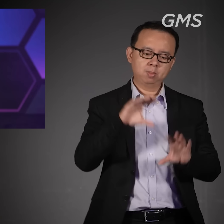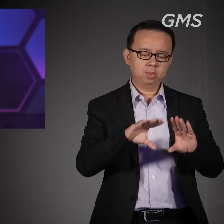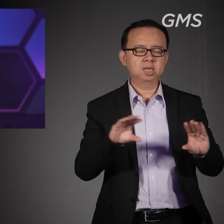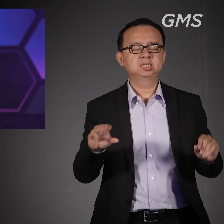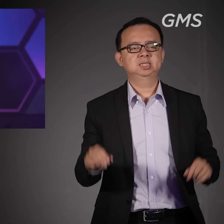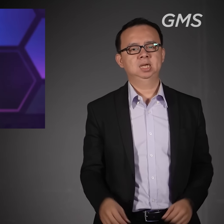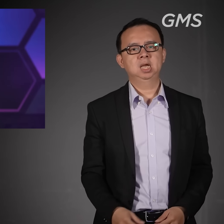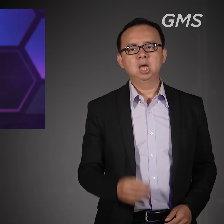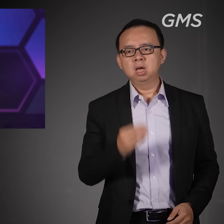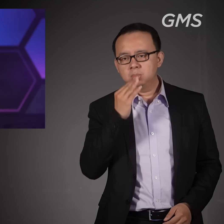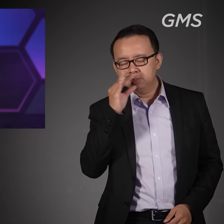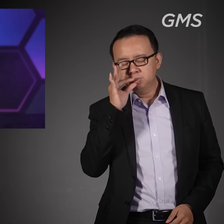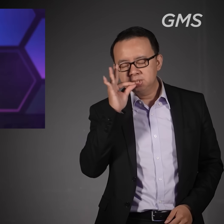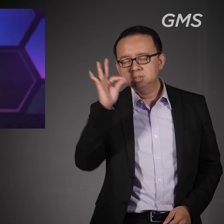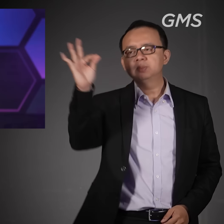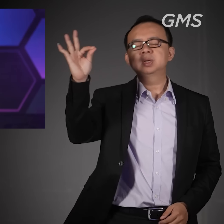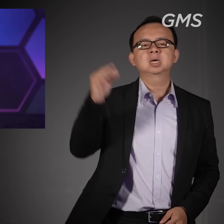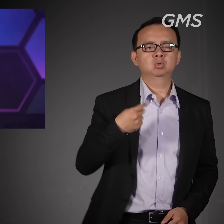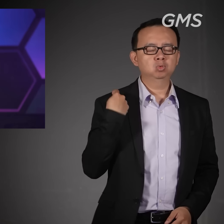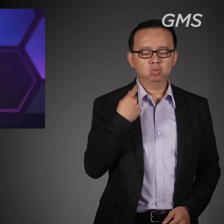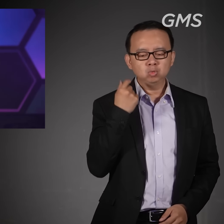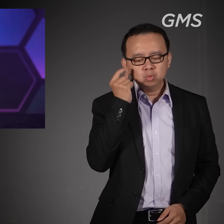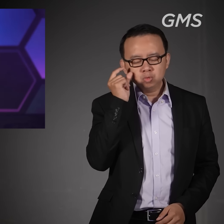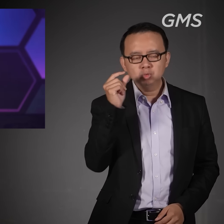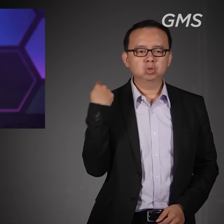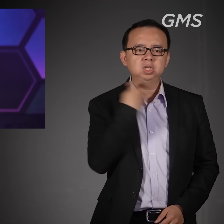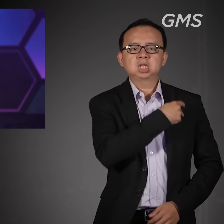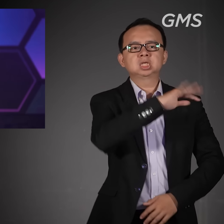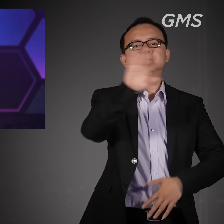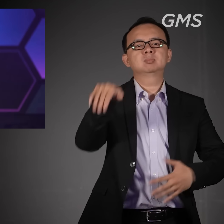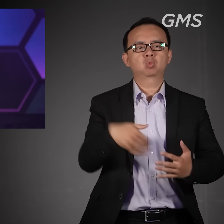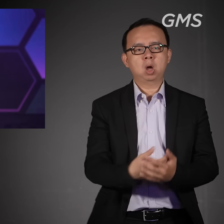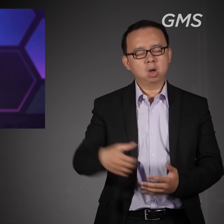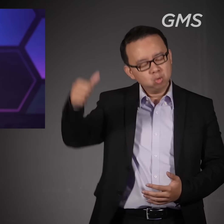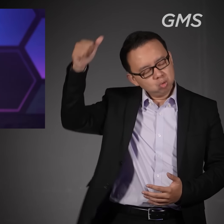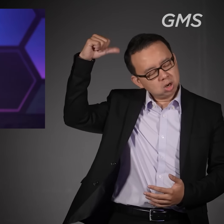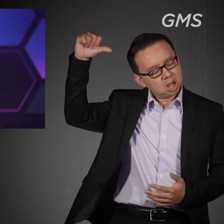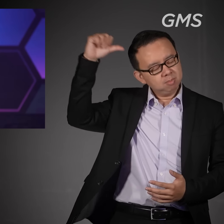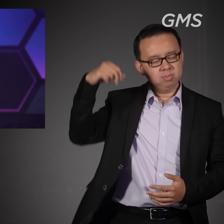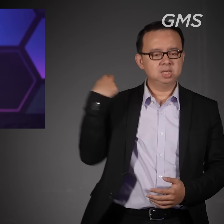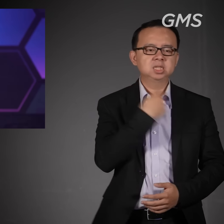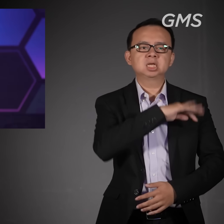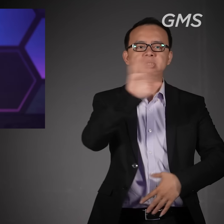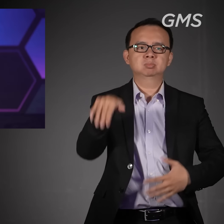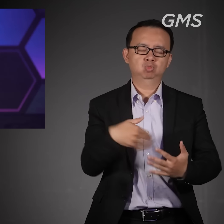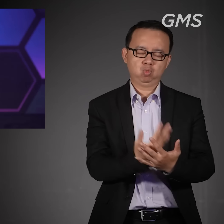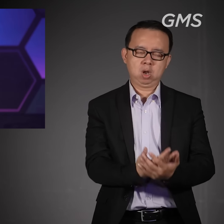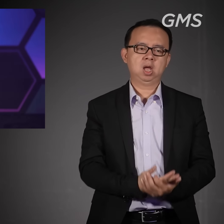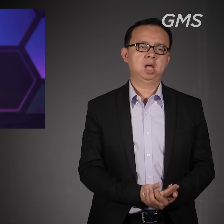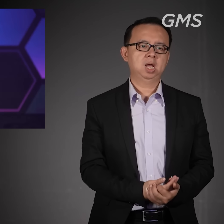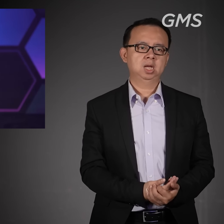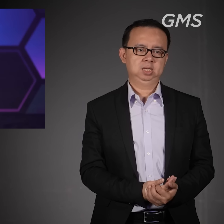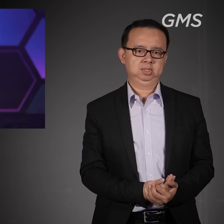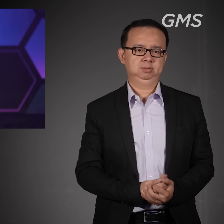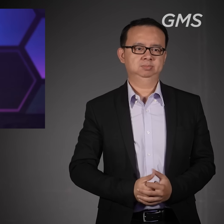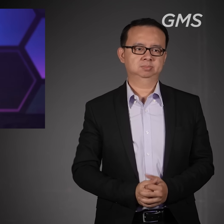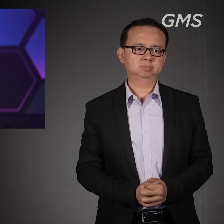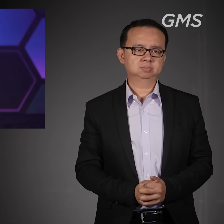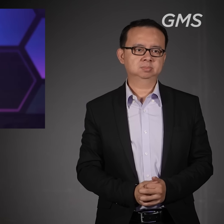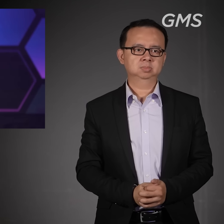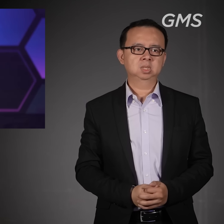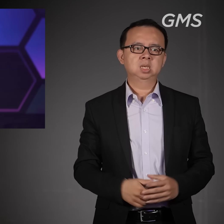Bapa, sampaikan sabda-Mu Tuhan Yesus. Urapi kami ya Roh Kudus, sembunyikan hamba-Mu di balik salib